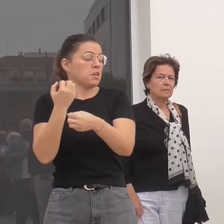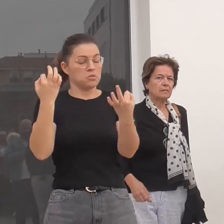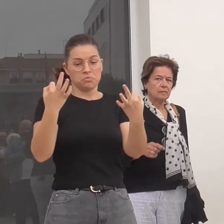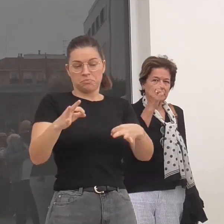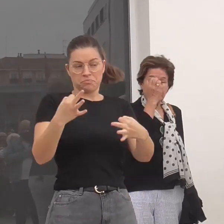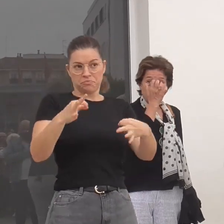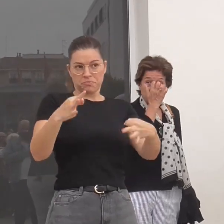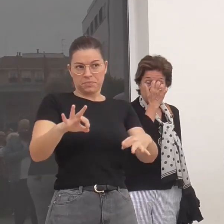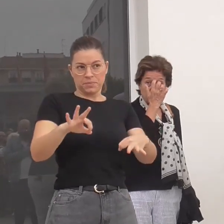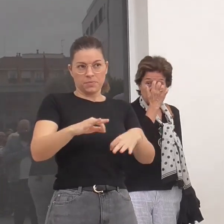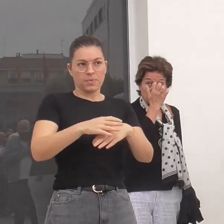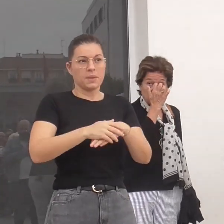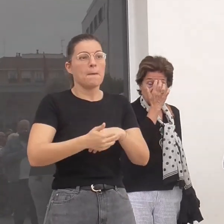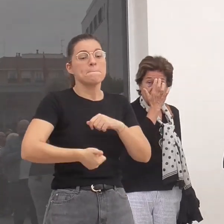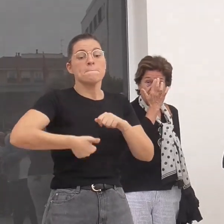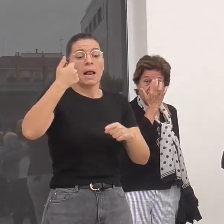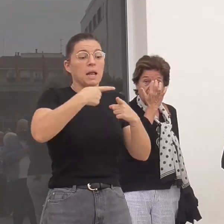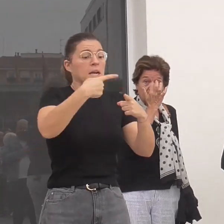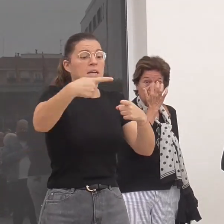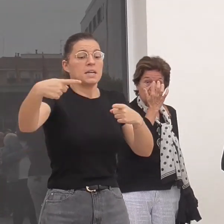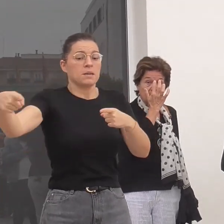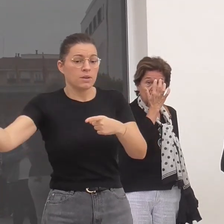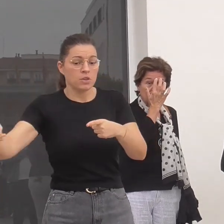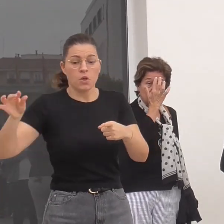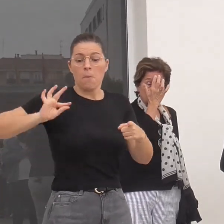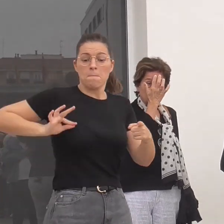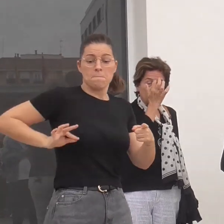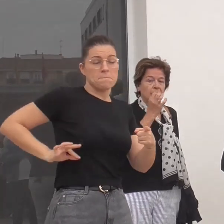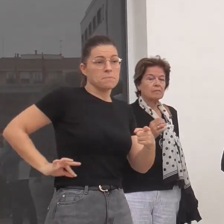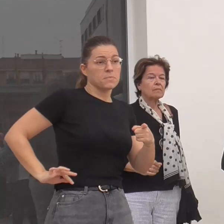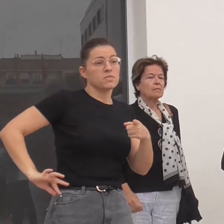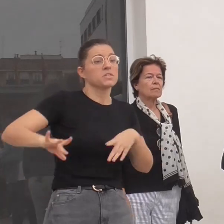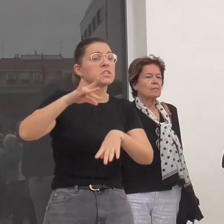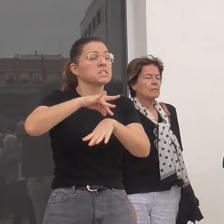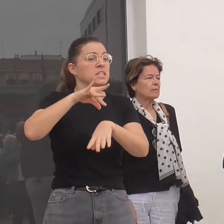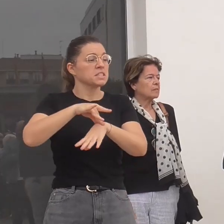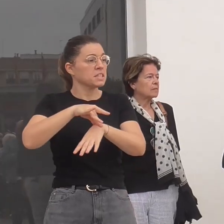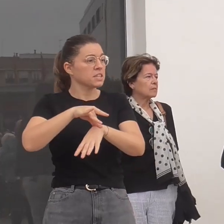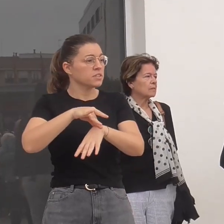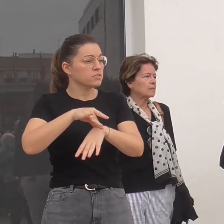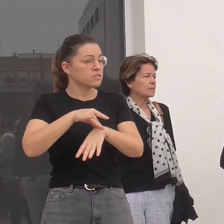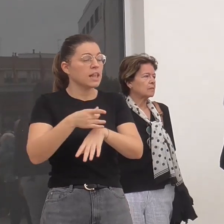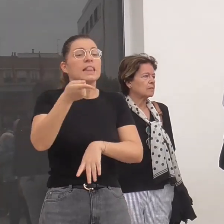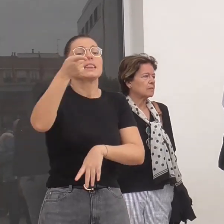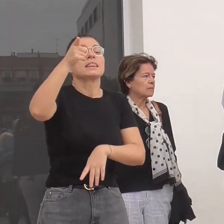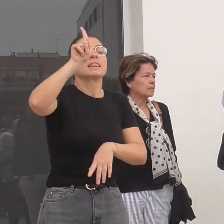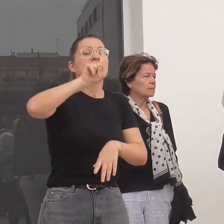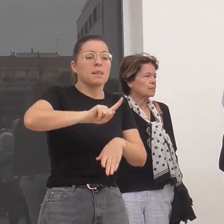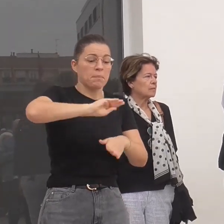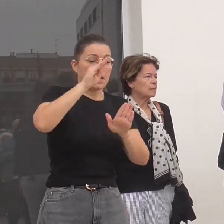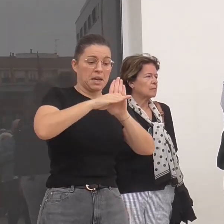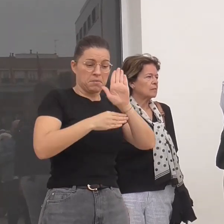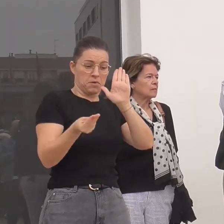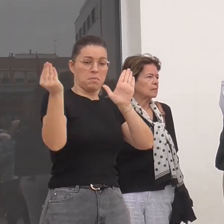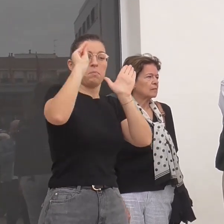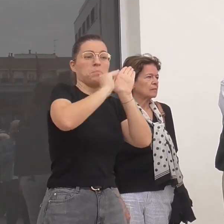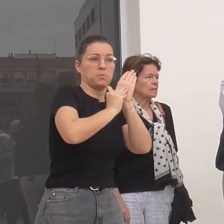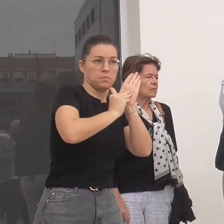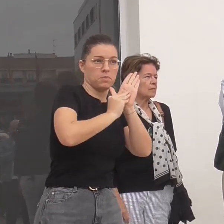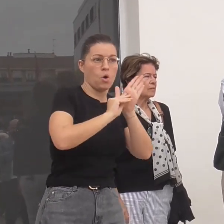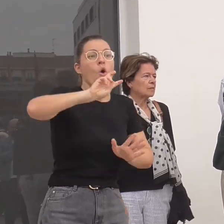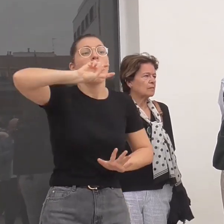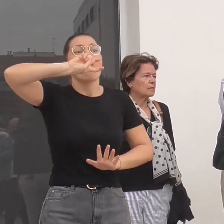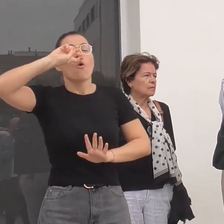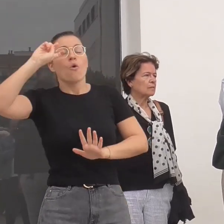normalidad. Entonces, mala distribución de los profesionales sanitarios. Eso también estaba en el programa de salud. Otra cosa que estaba